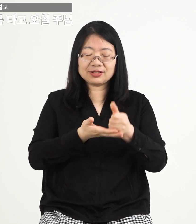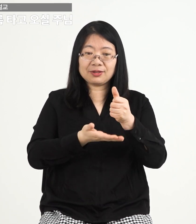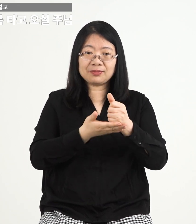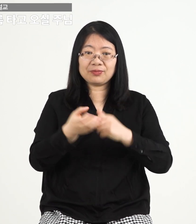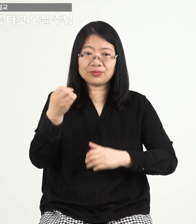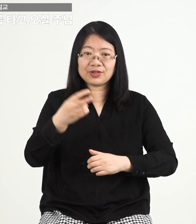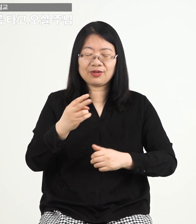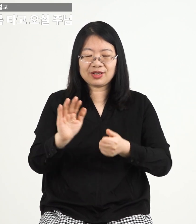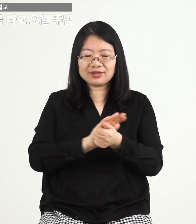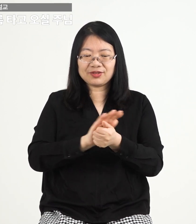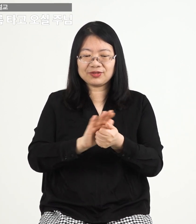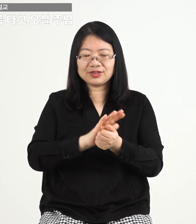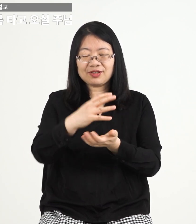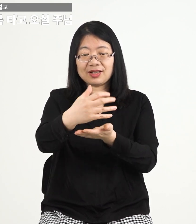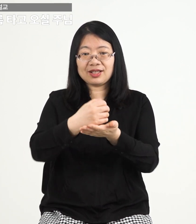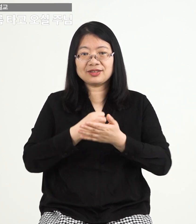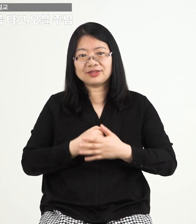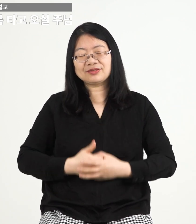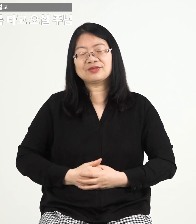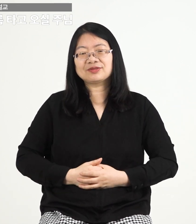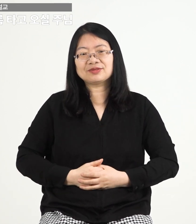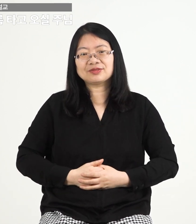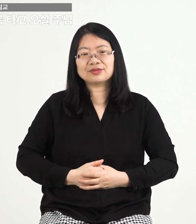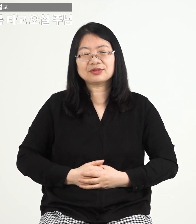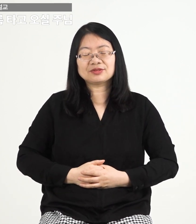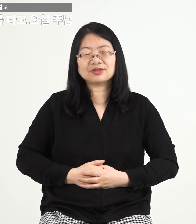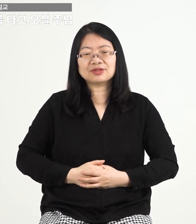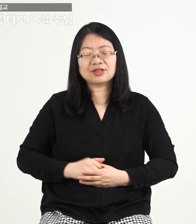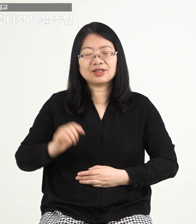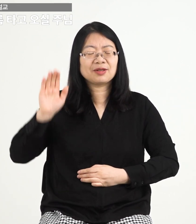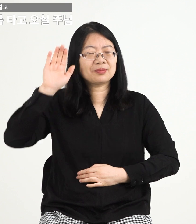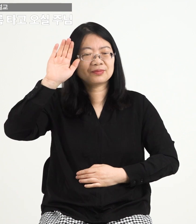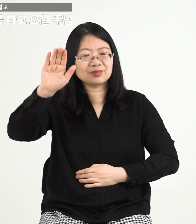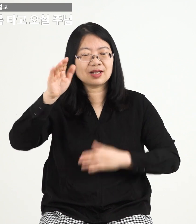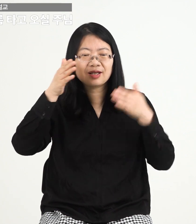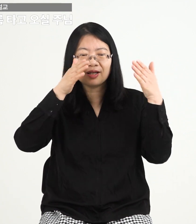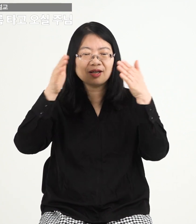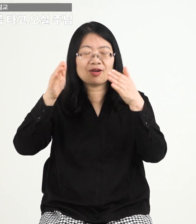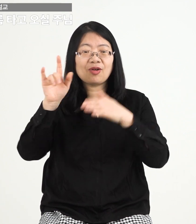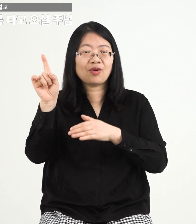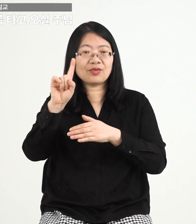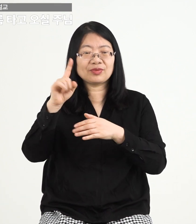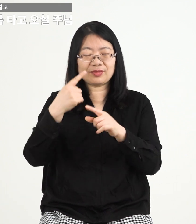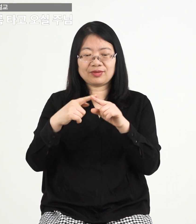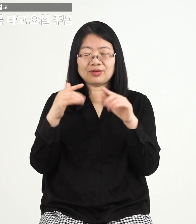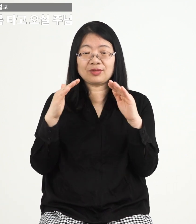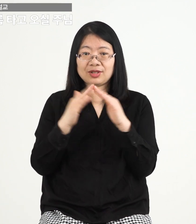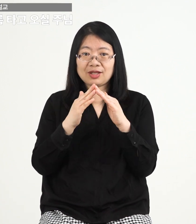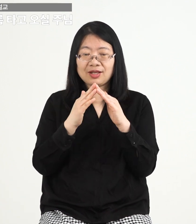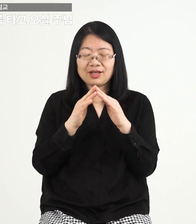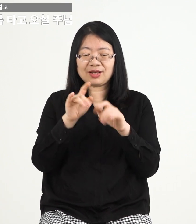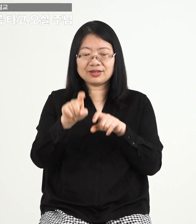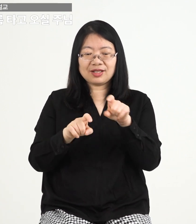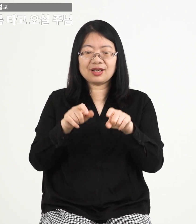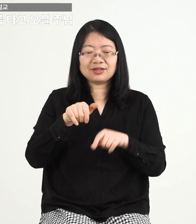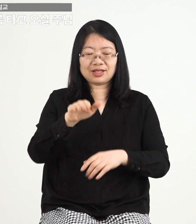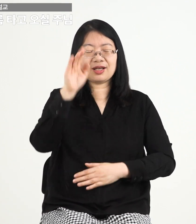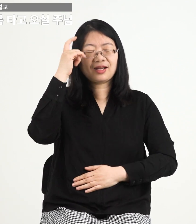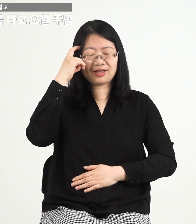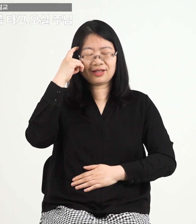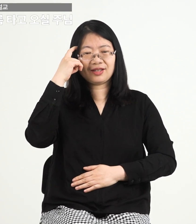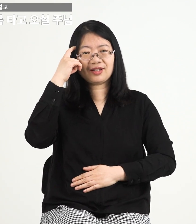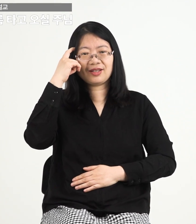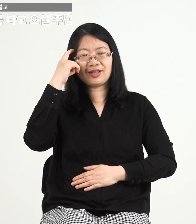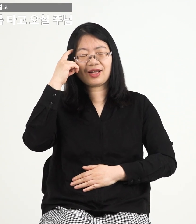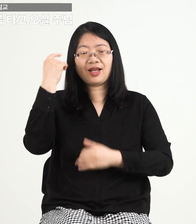책망과 격려를 통해서 다음 미래를 향해서 어떤 교회로 발돋움해 나갈